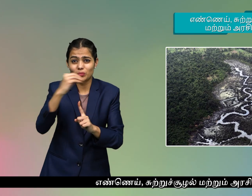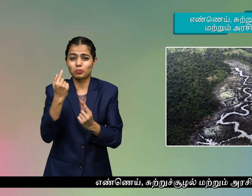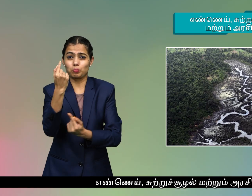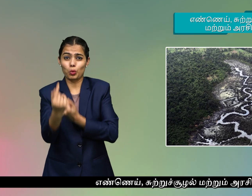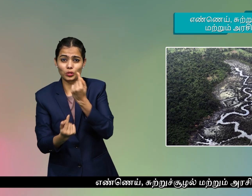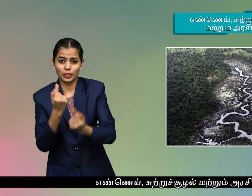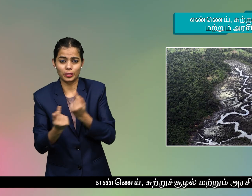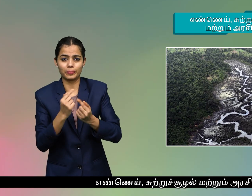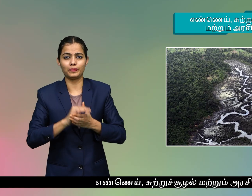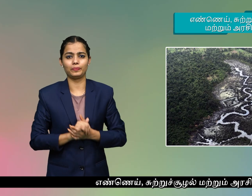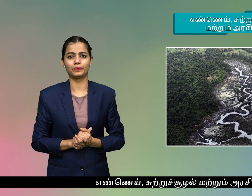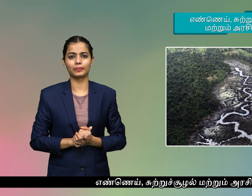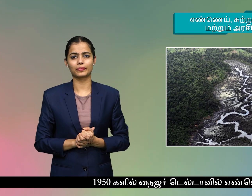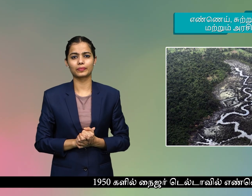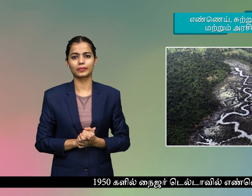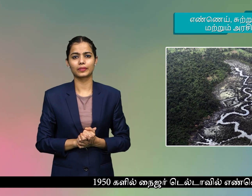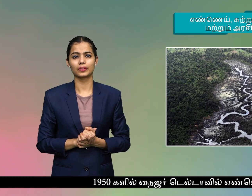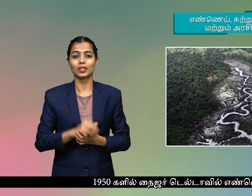மற்றும் அரசியல்.